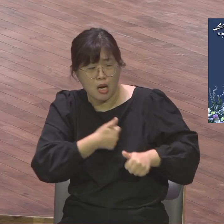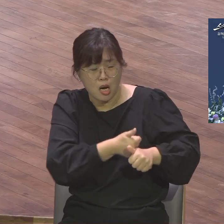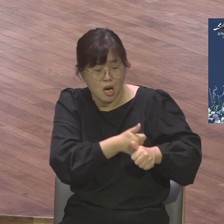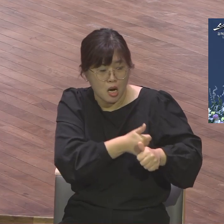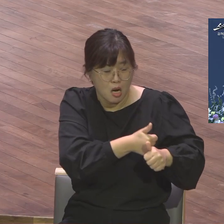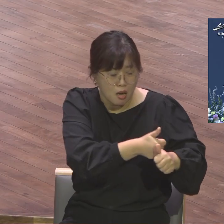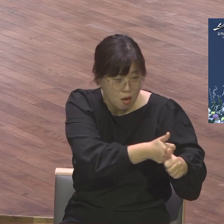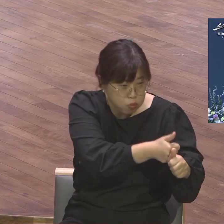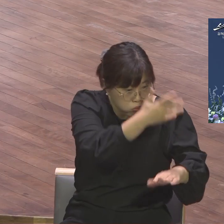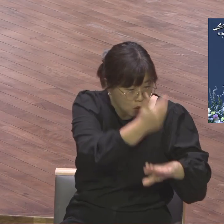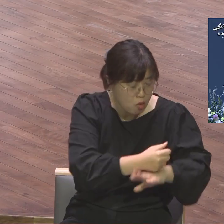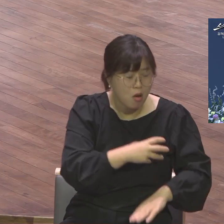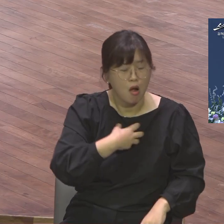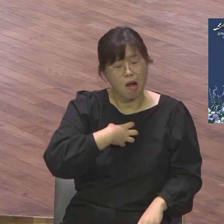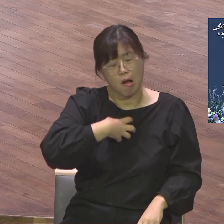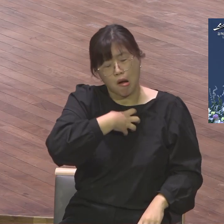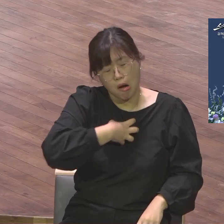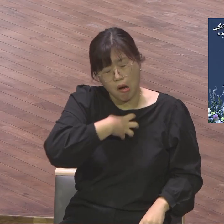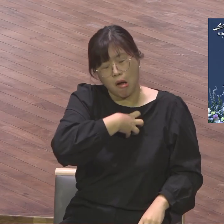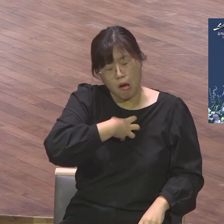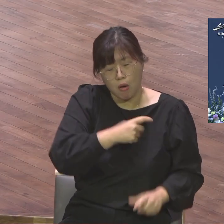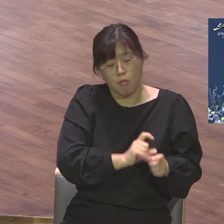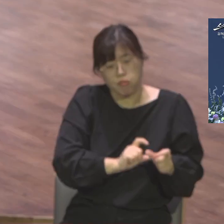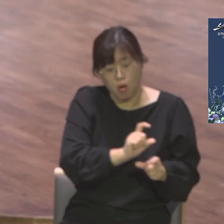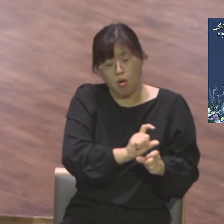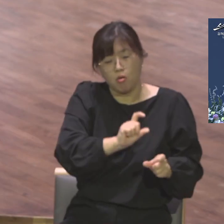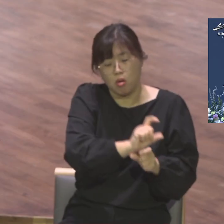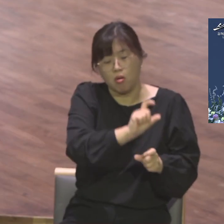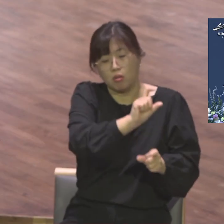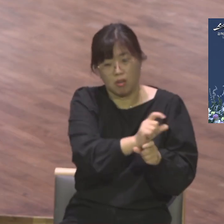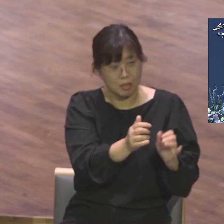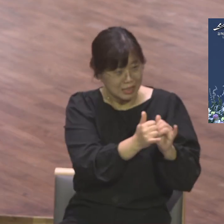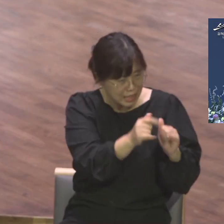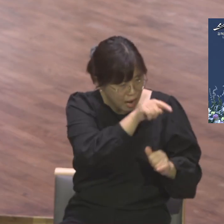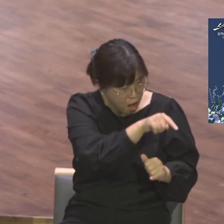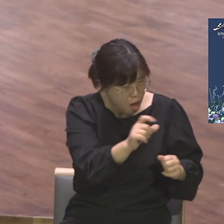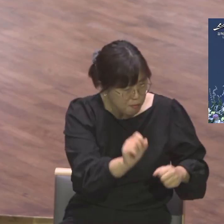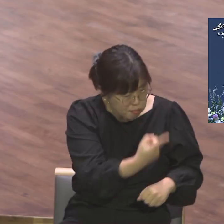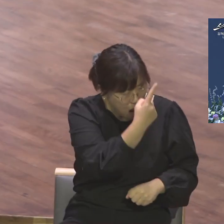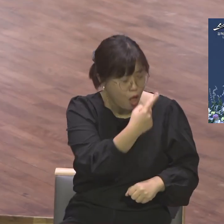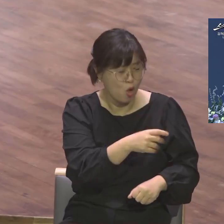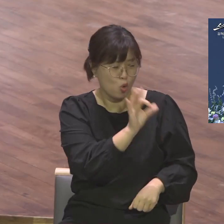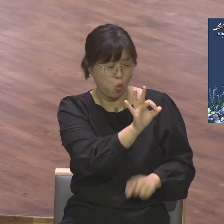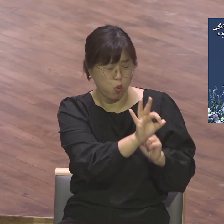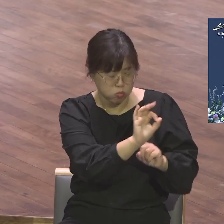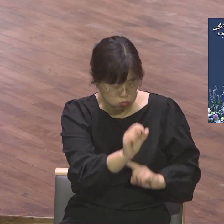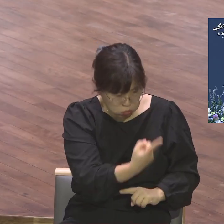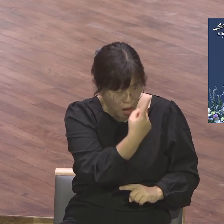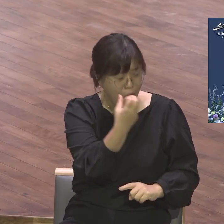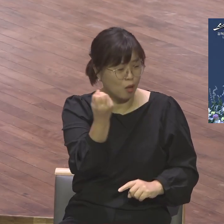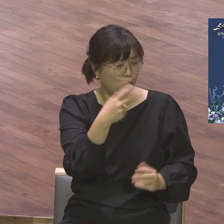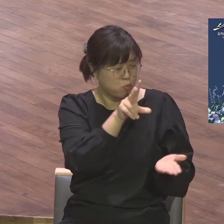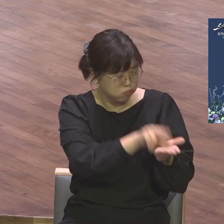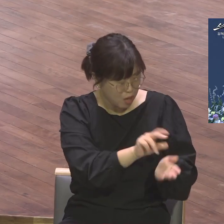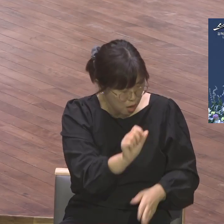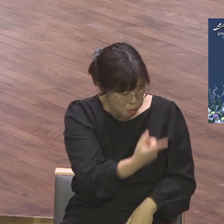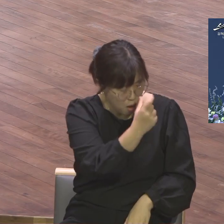모르고 계속 염려 걱정하고 있어. 사람 때문에 돈 때문에 문제 사건 때문에 잡혀가 감격